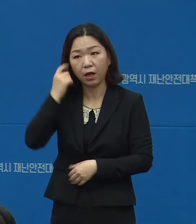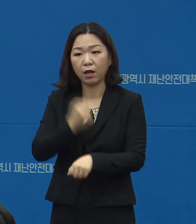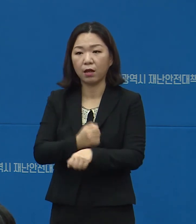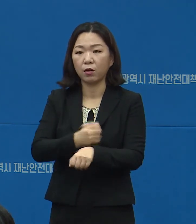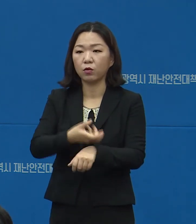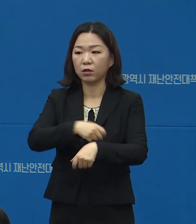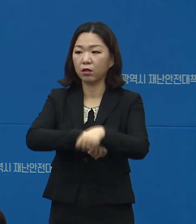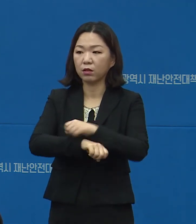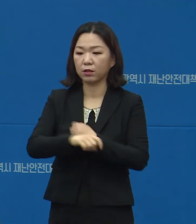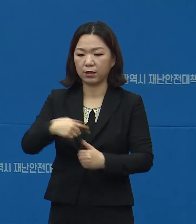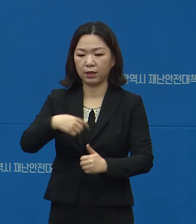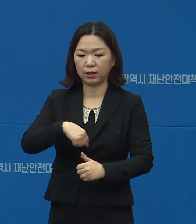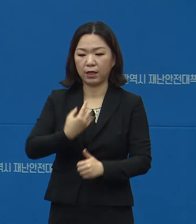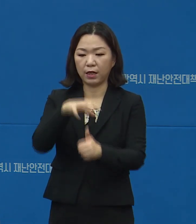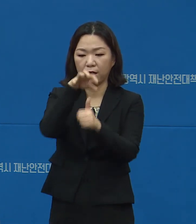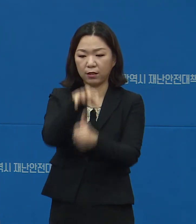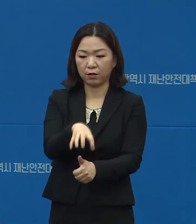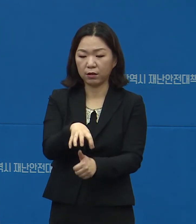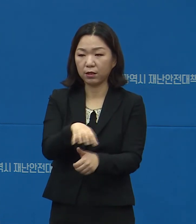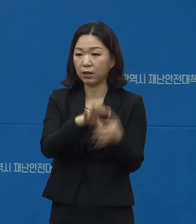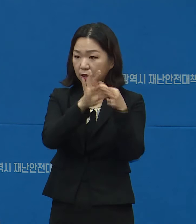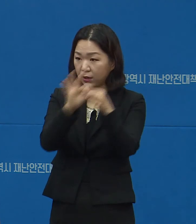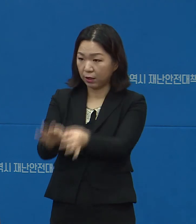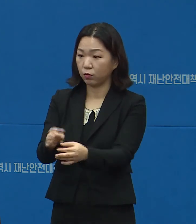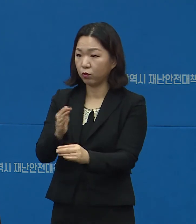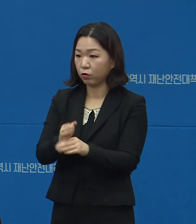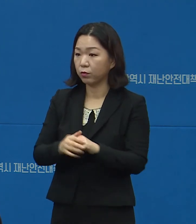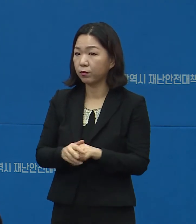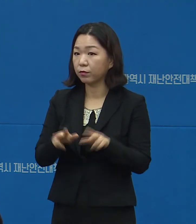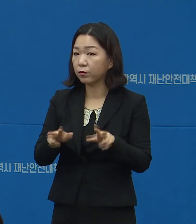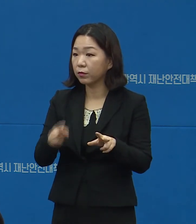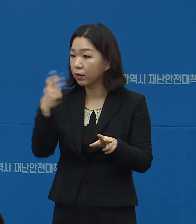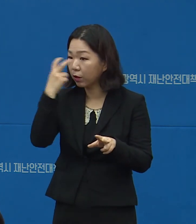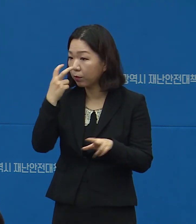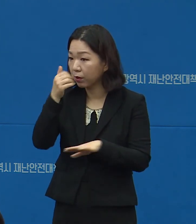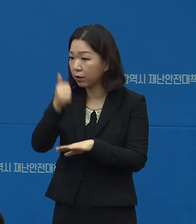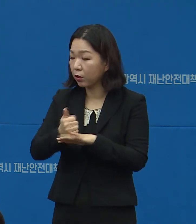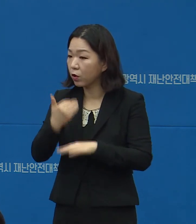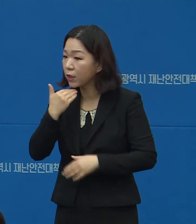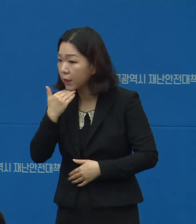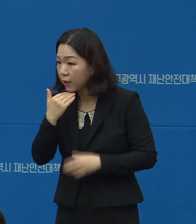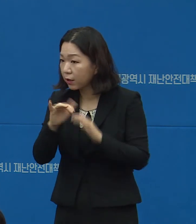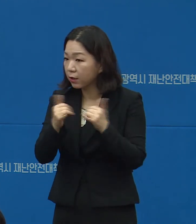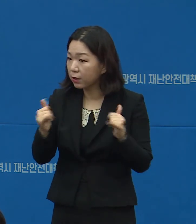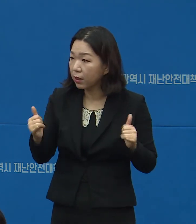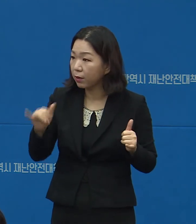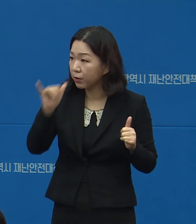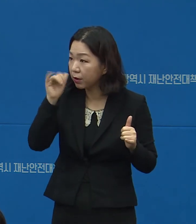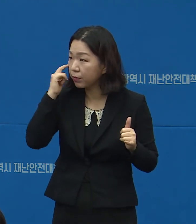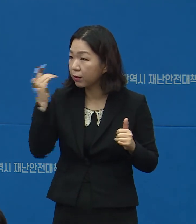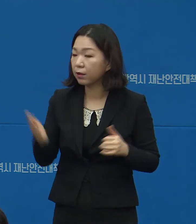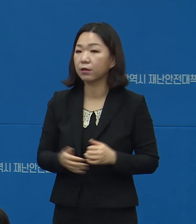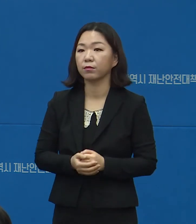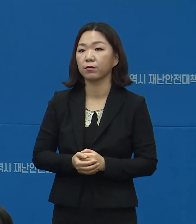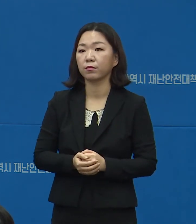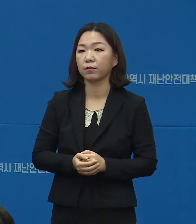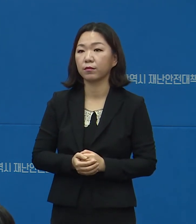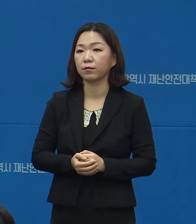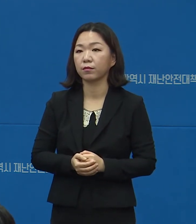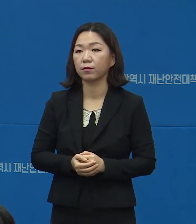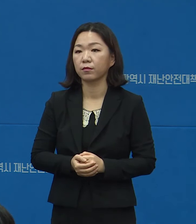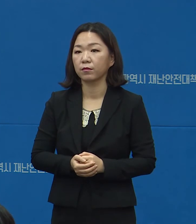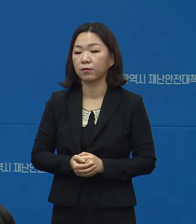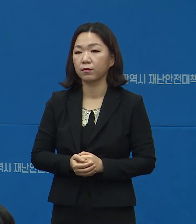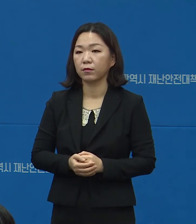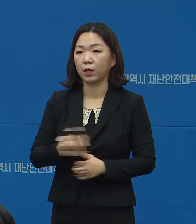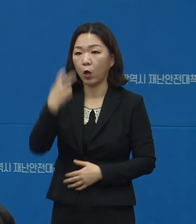적극적으로 자가격리 조치를 계속 해왔습니다. 지금도 검체검사 결과 기다리는 사람들이 꽤 있습니까?